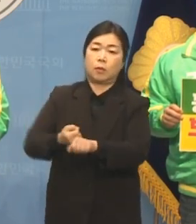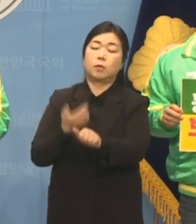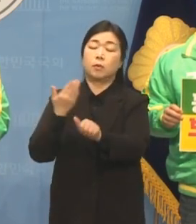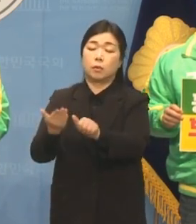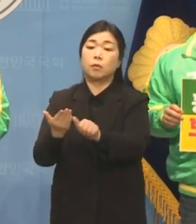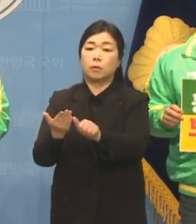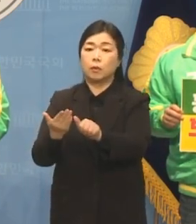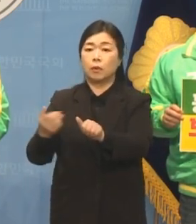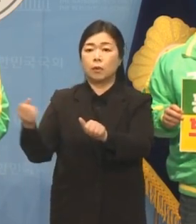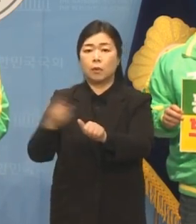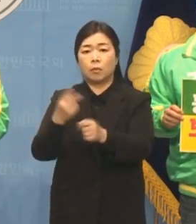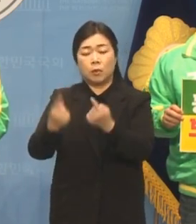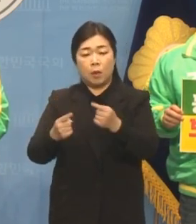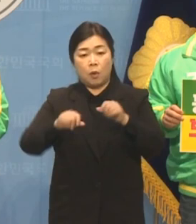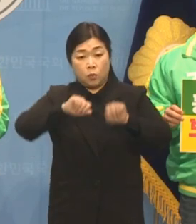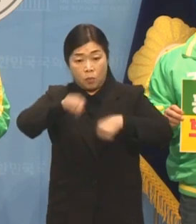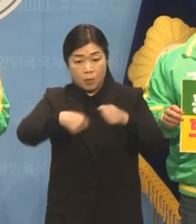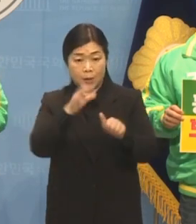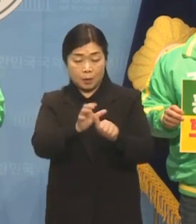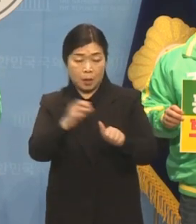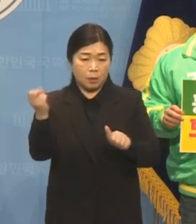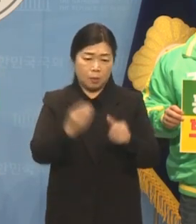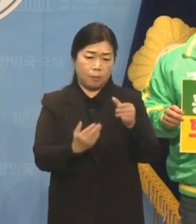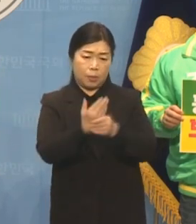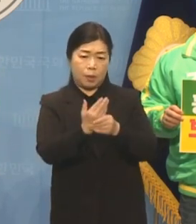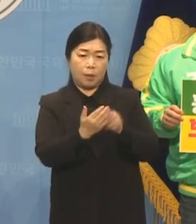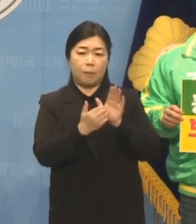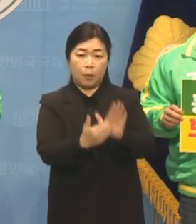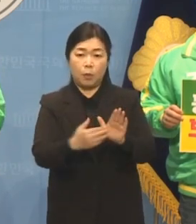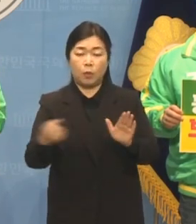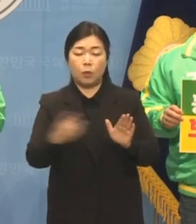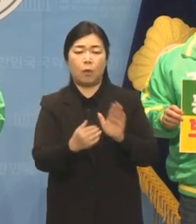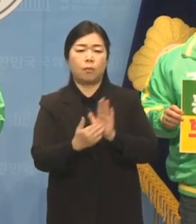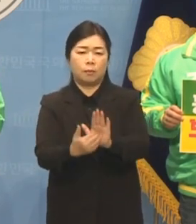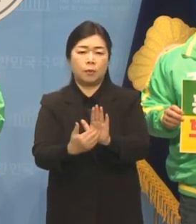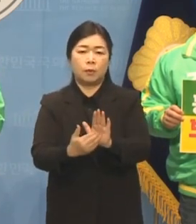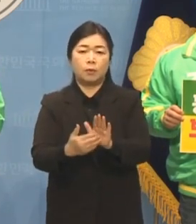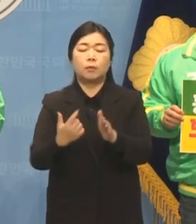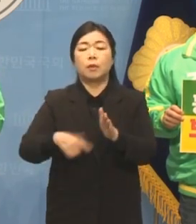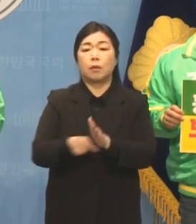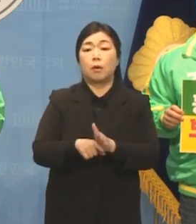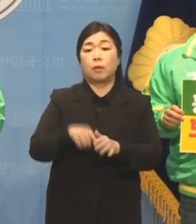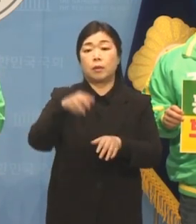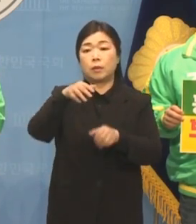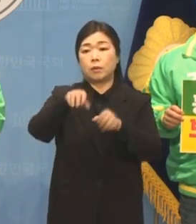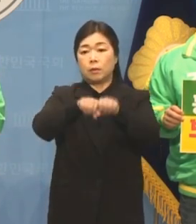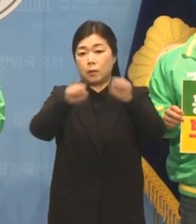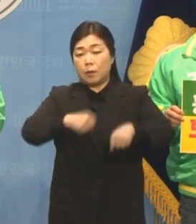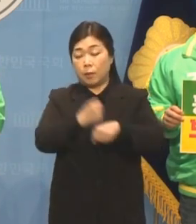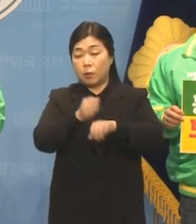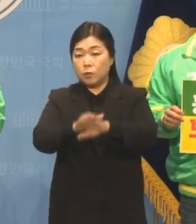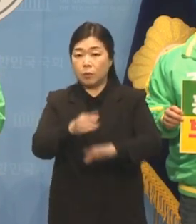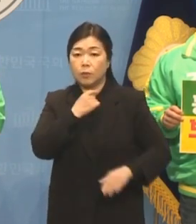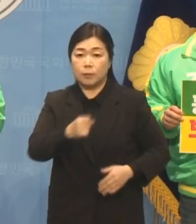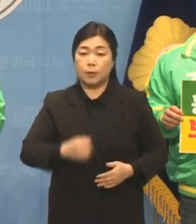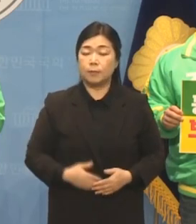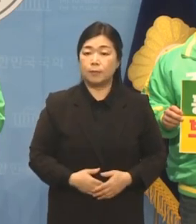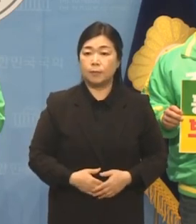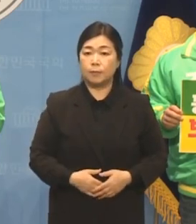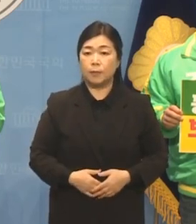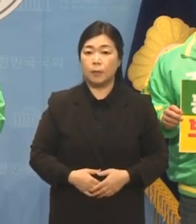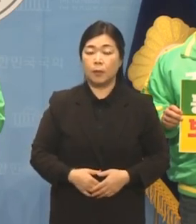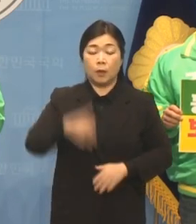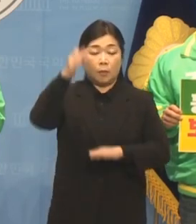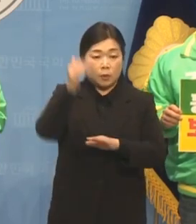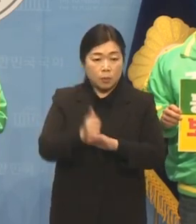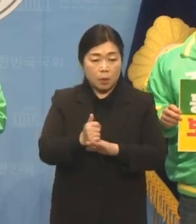하고 무엇보다 동물학대 재발 방지와 예방을 위한 체계를 만들겠습니다. 마지막으로